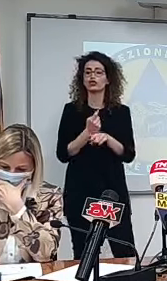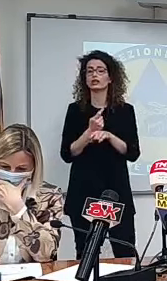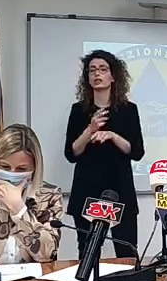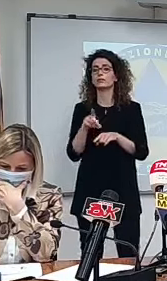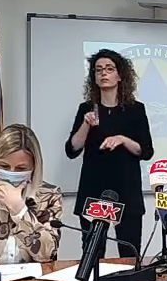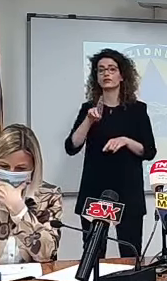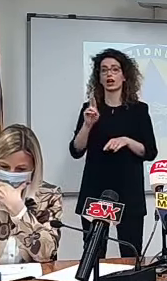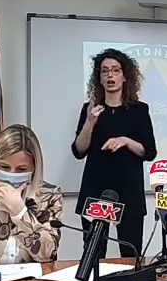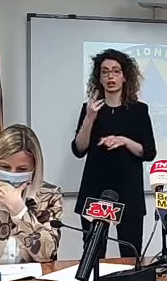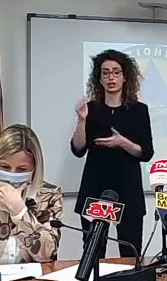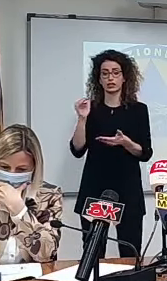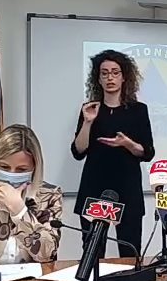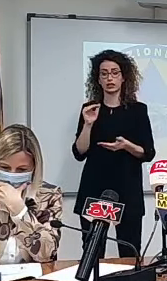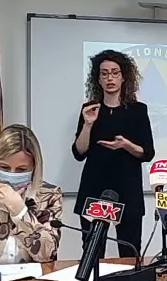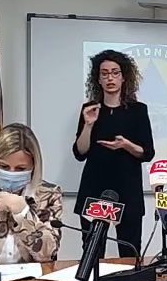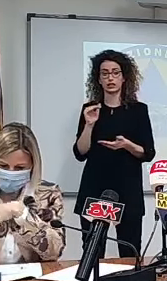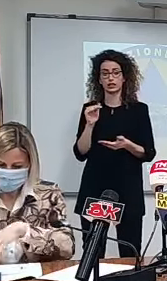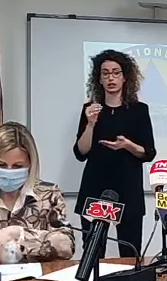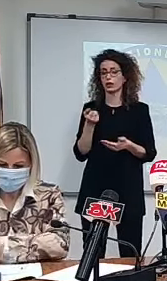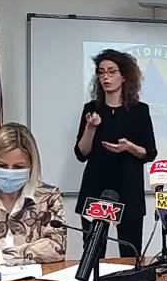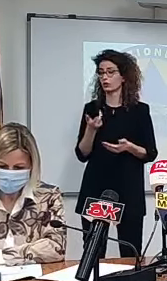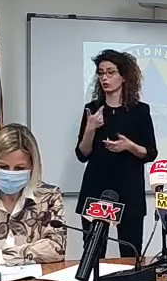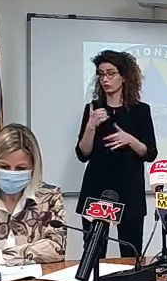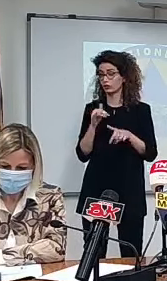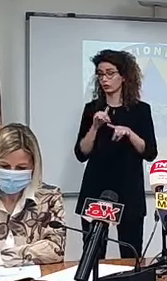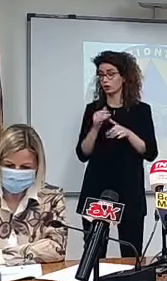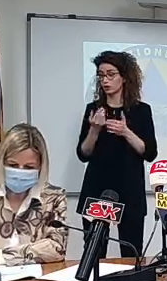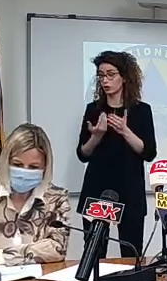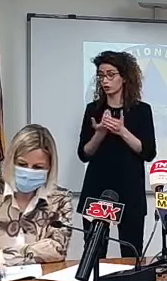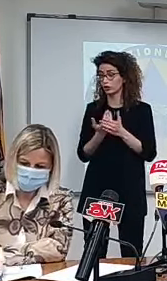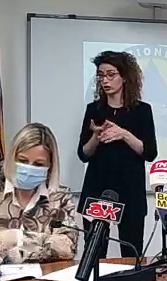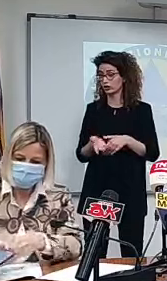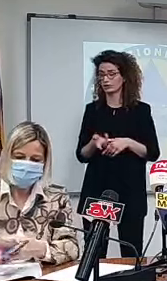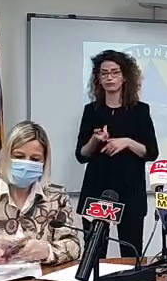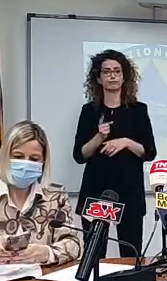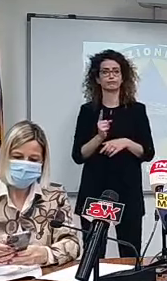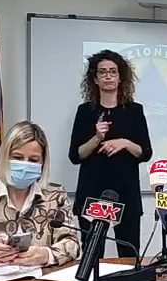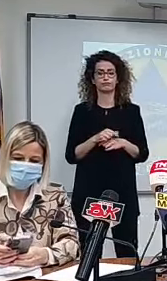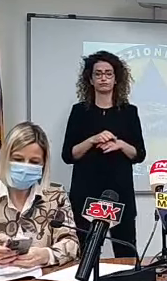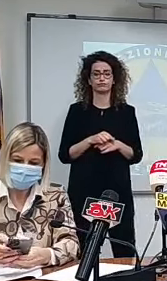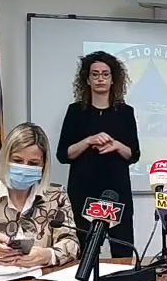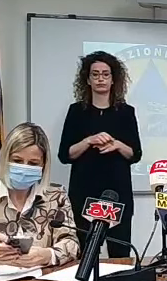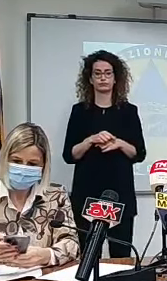oggi dovrebbe arrivare Pfizer. A quanto siamo? C'è qualche notizia?